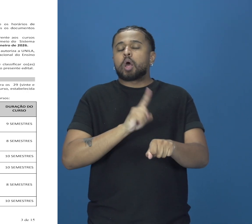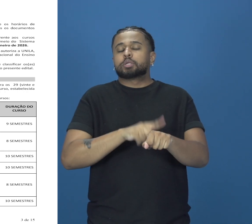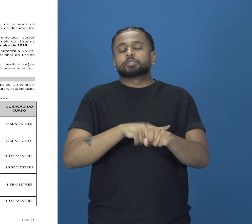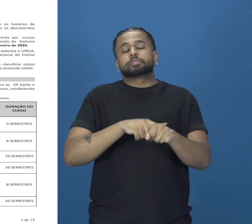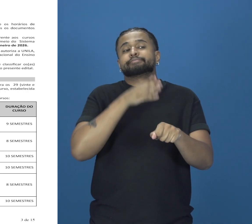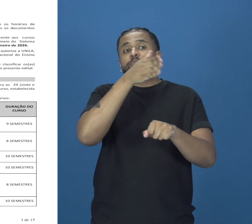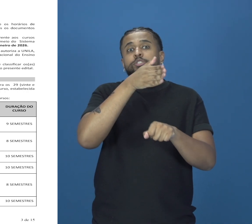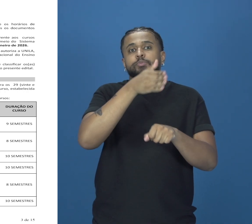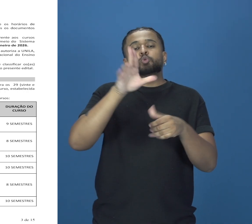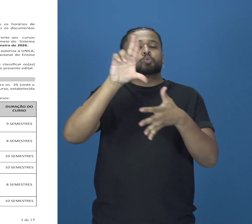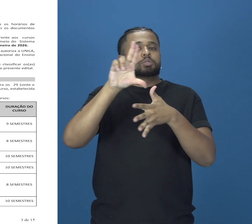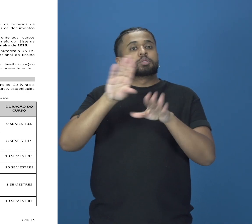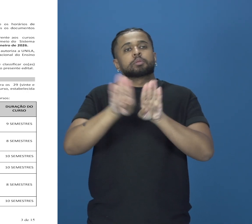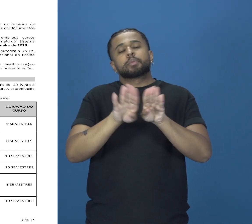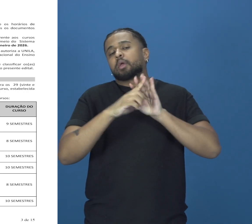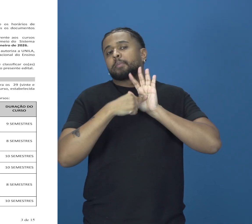atendimento na UNILA e